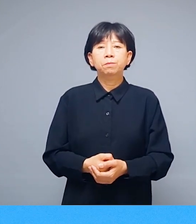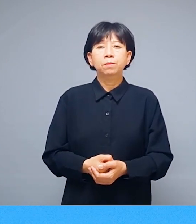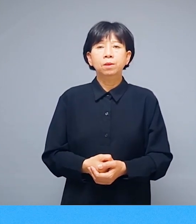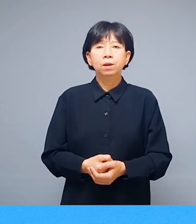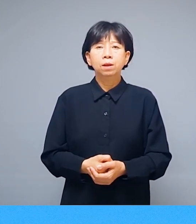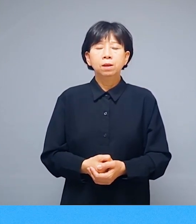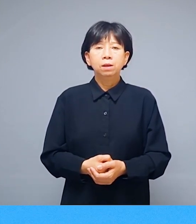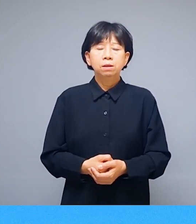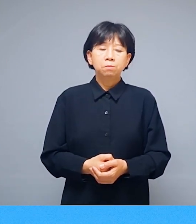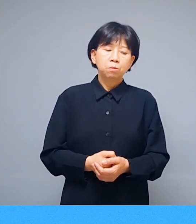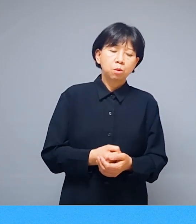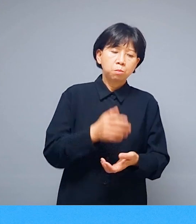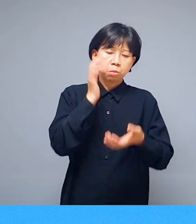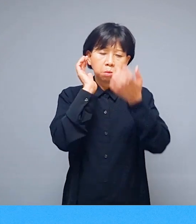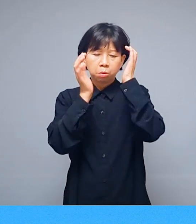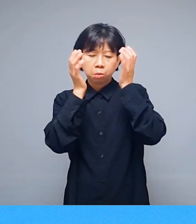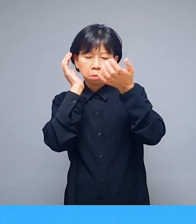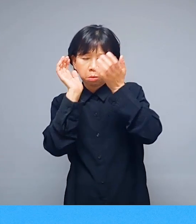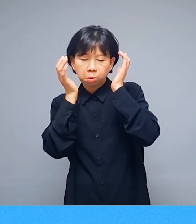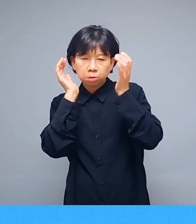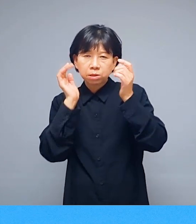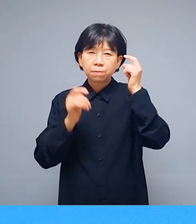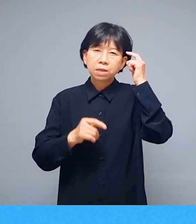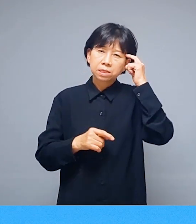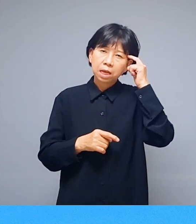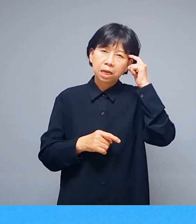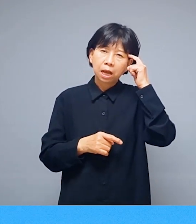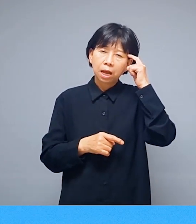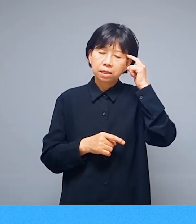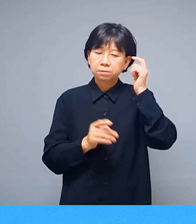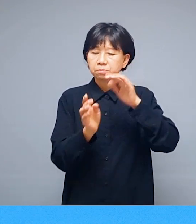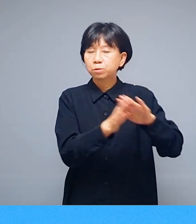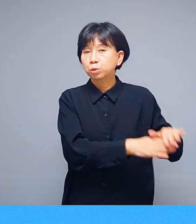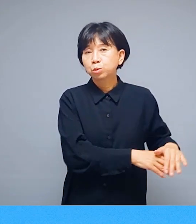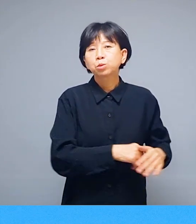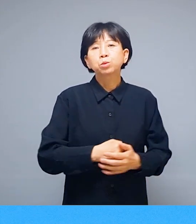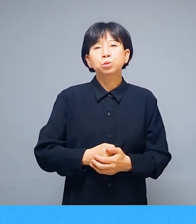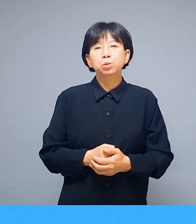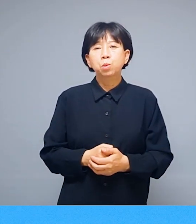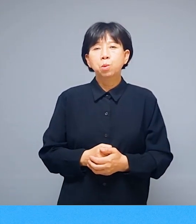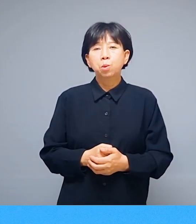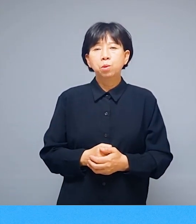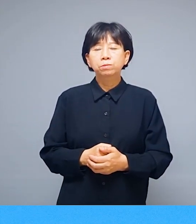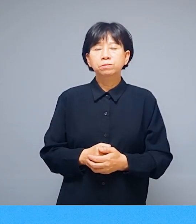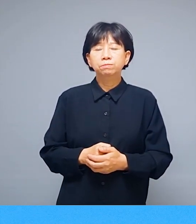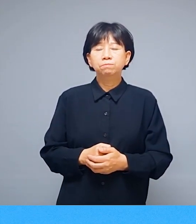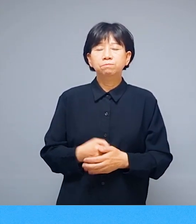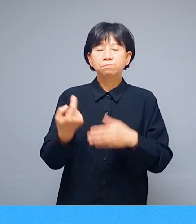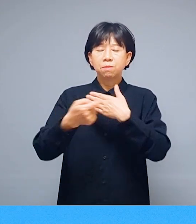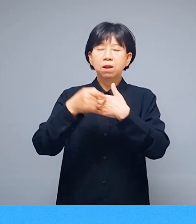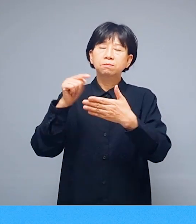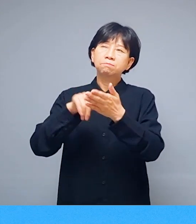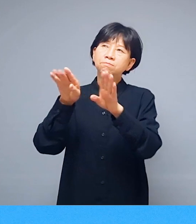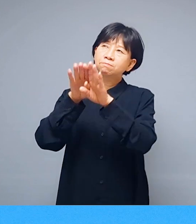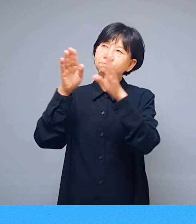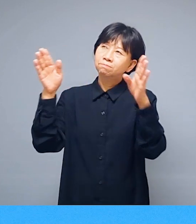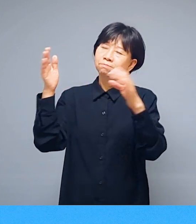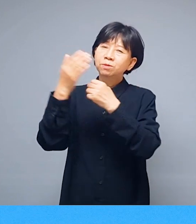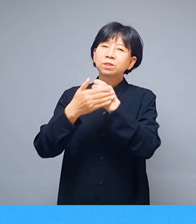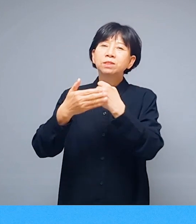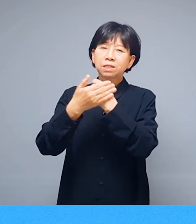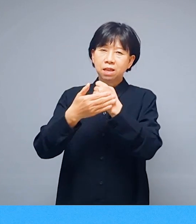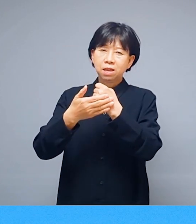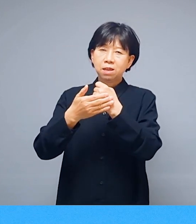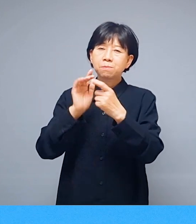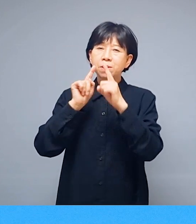다른 거 여타 복잡한 생각들이 많이 있으시겠지만 좀 내려놓으시고 마음을 활짝 여시고 은혜로 말씀을 들으실